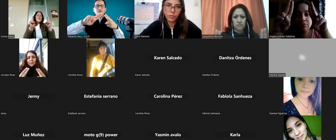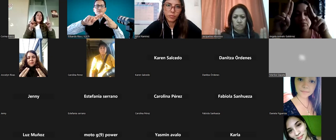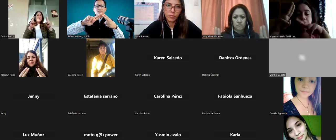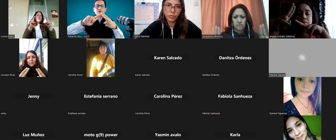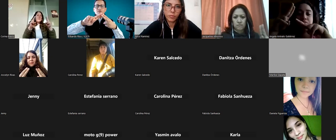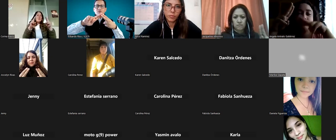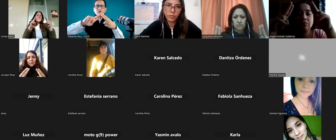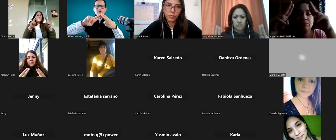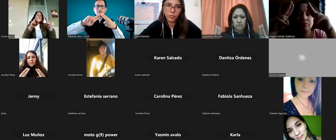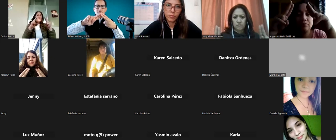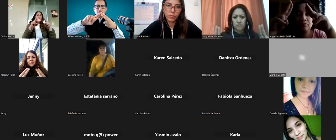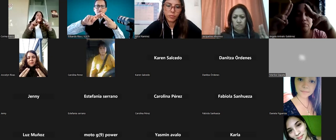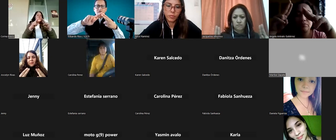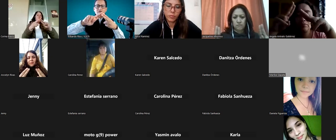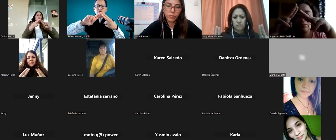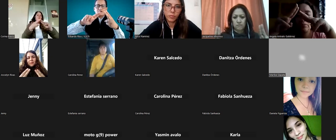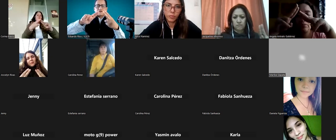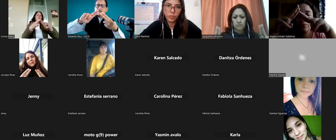hacer esto. Vamos a juntar